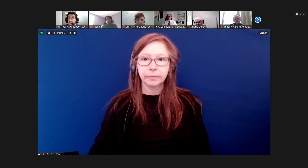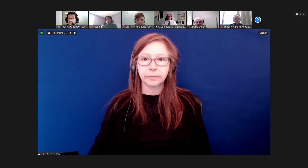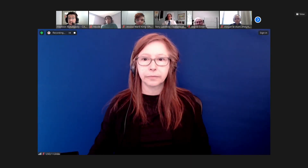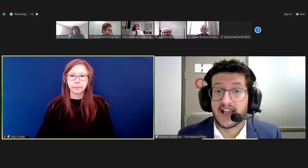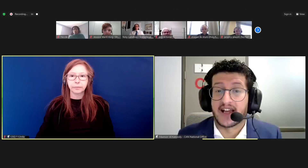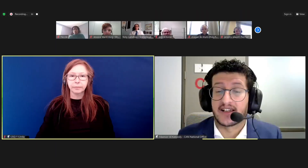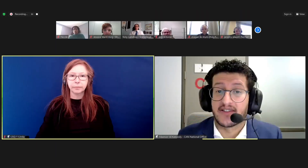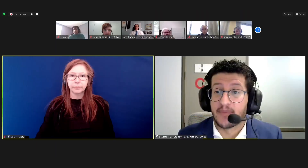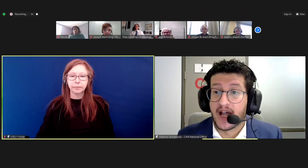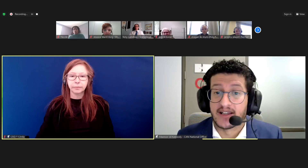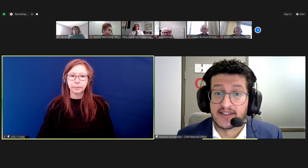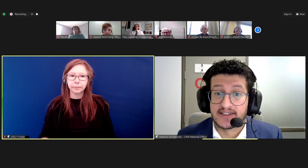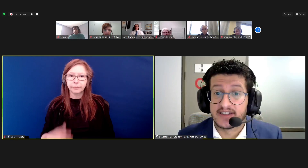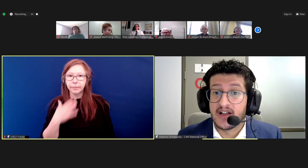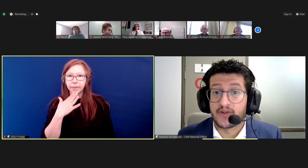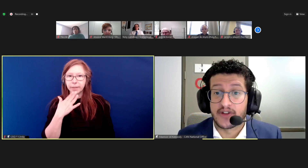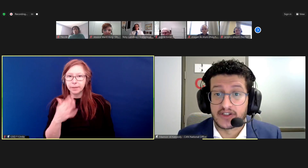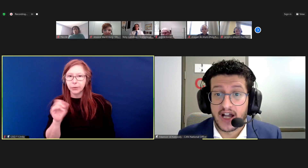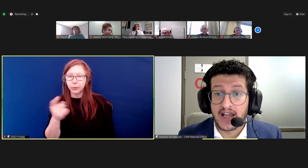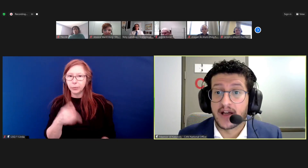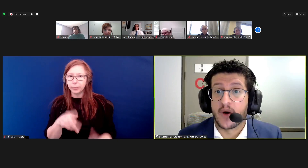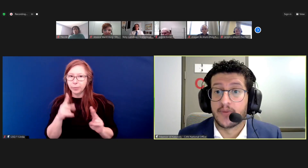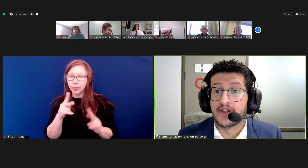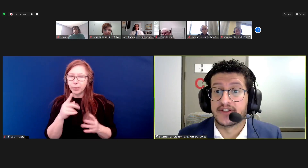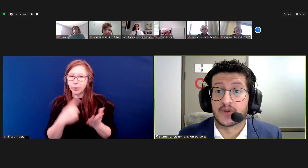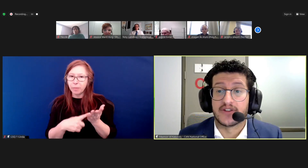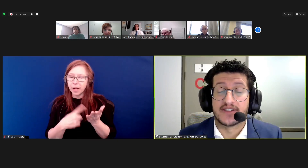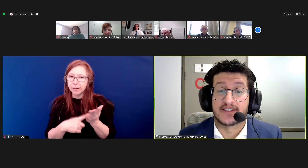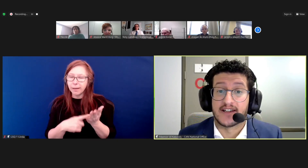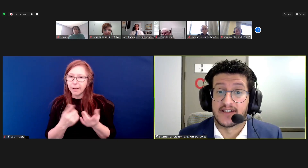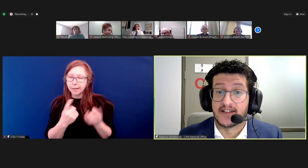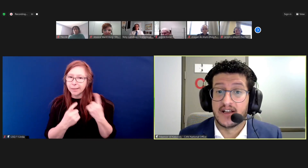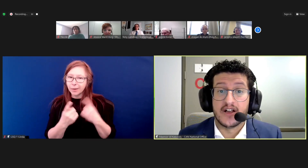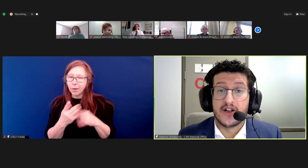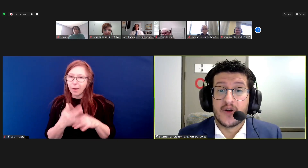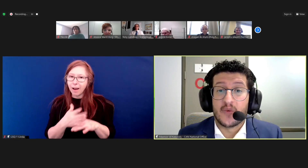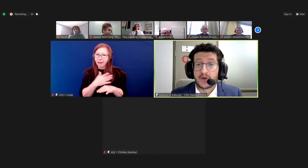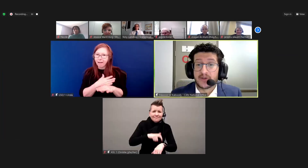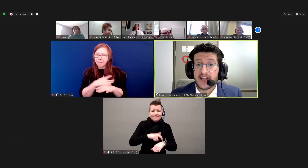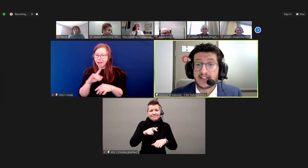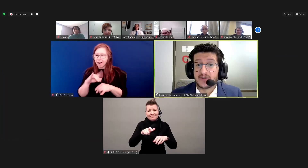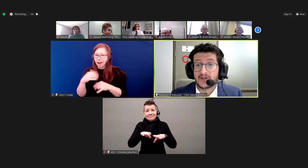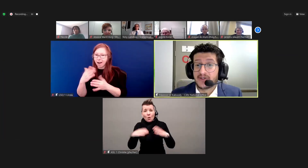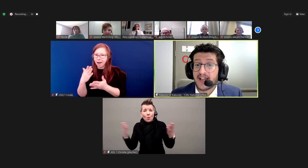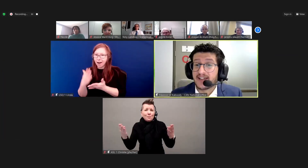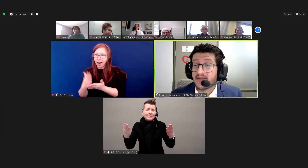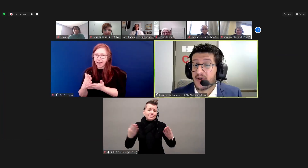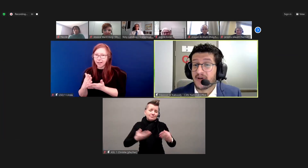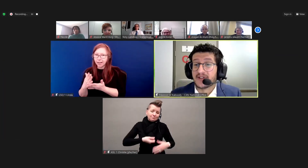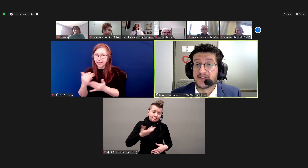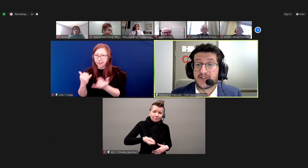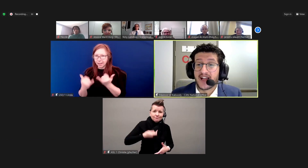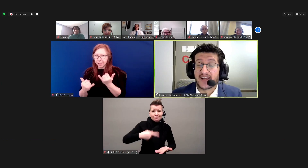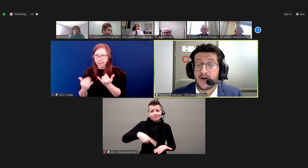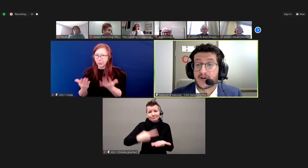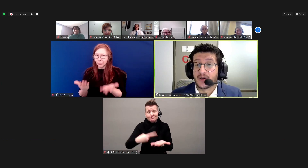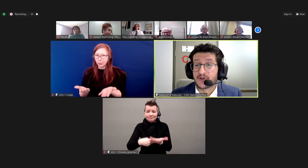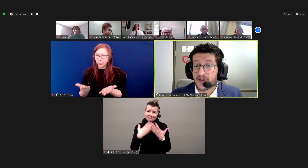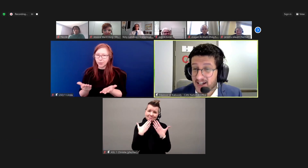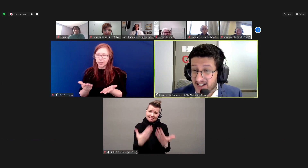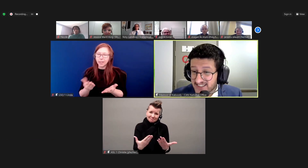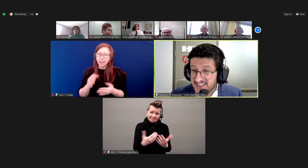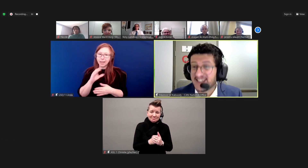mettre fin à l'événement d'aujourd'hui, le bureau de Cannes National